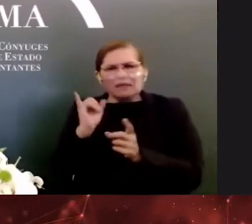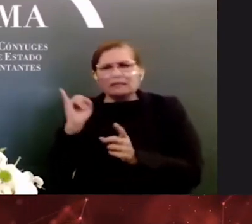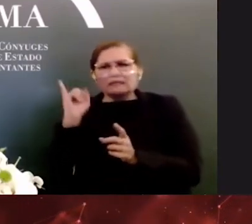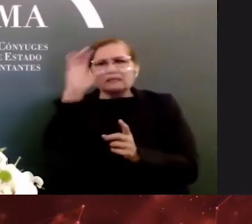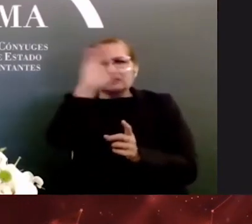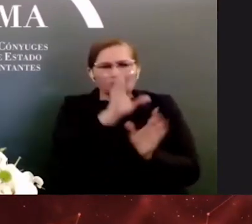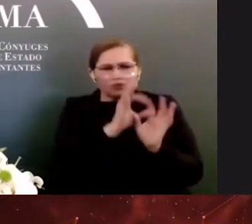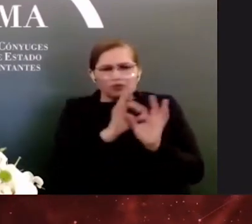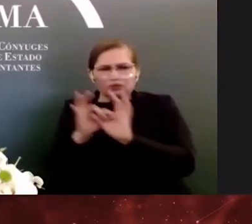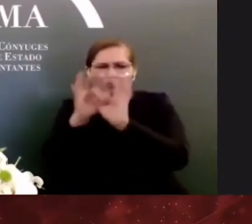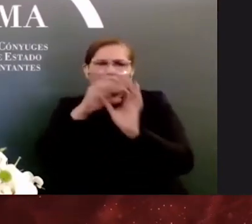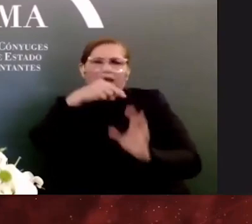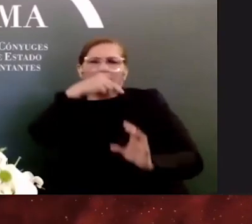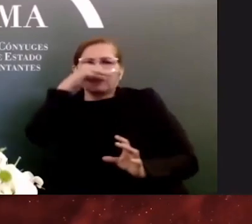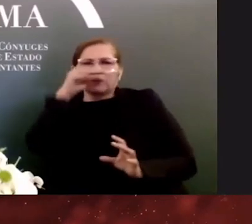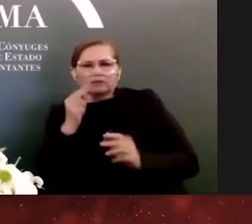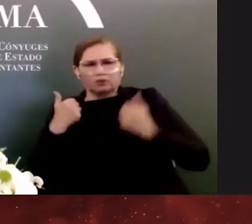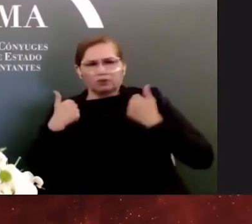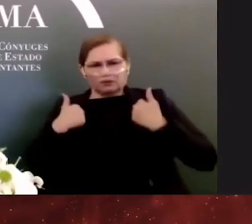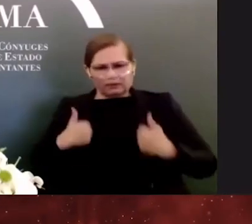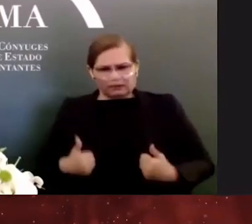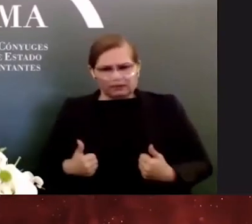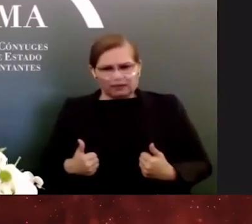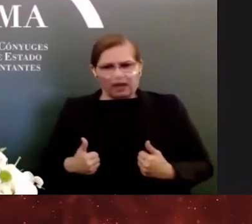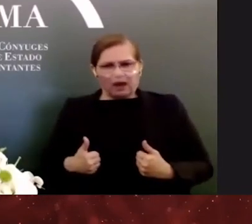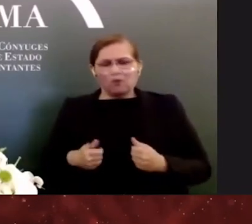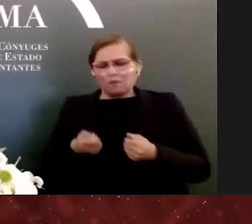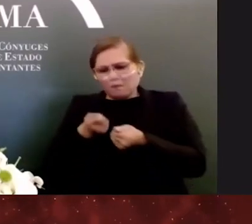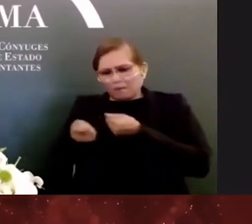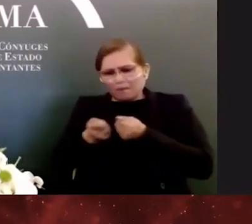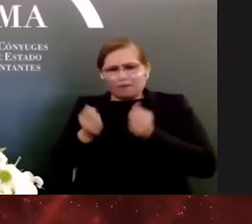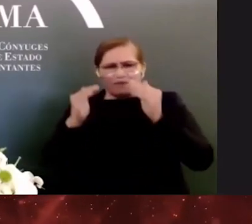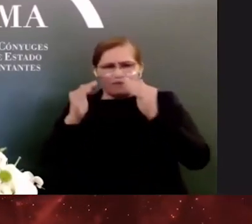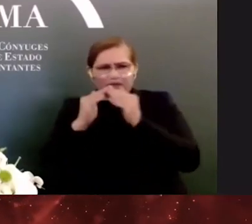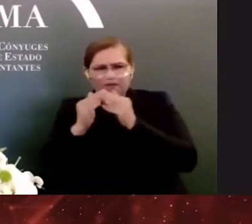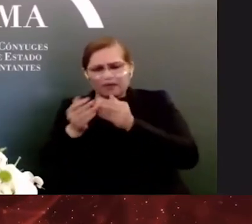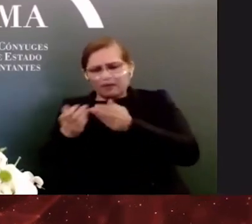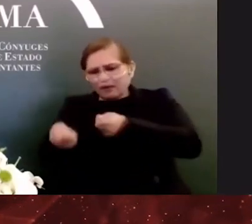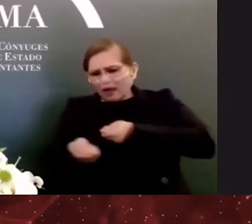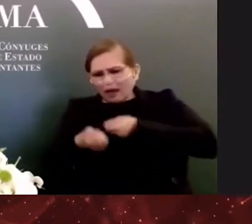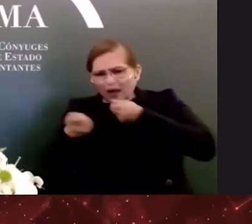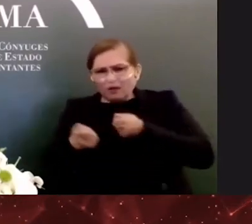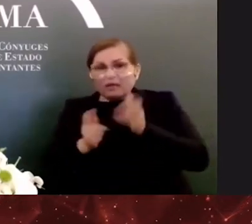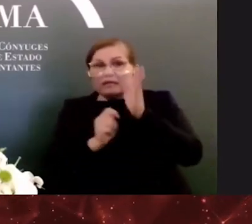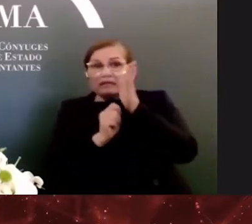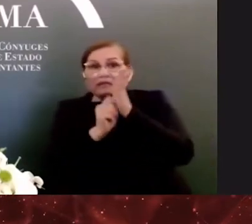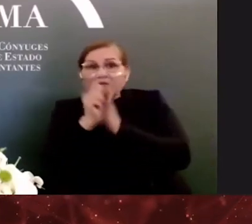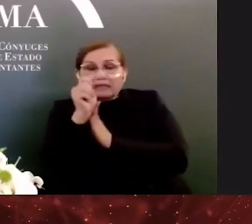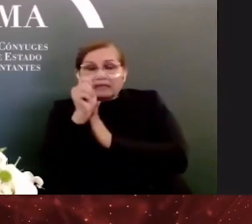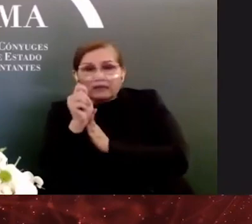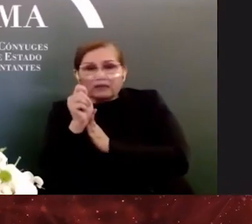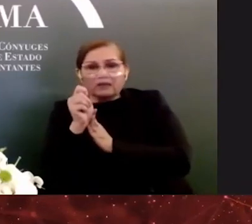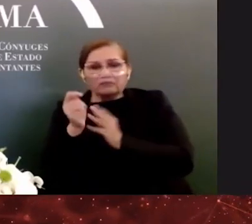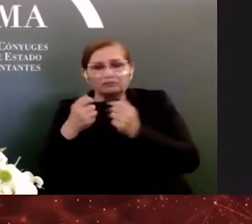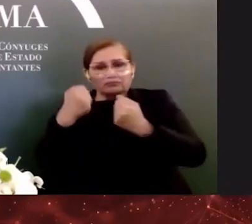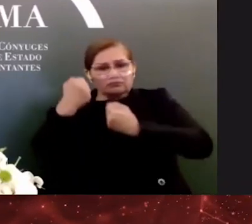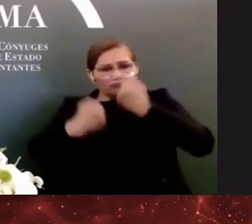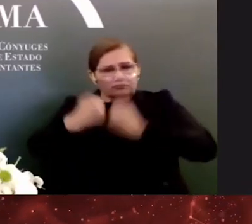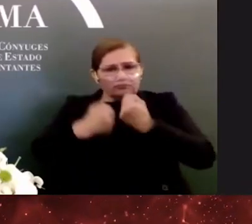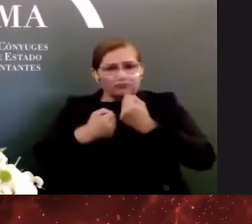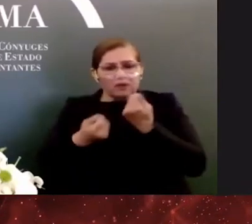diferentes áreas, como educación, salud, crédito, viviendas, agricultura, tecnología,